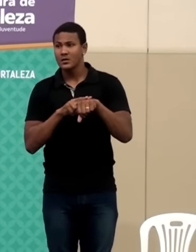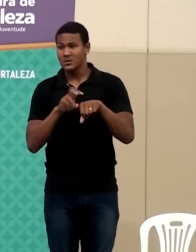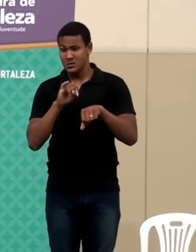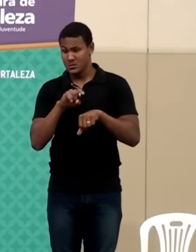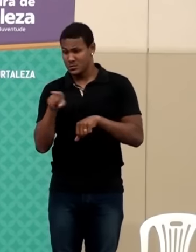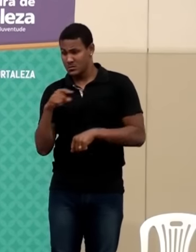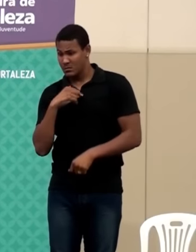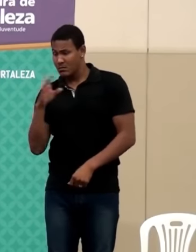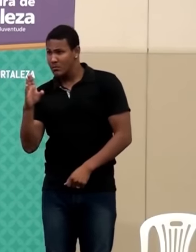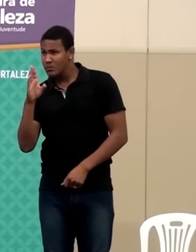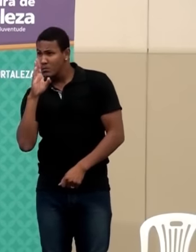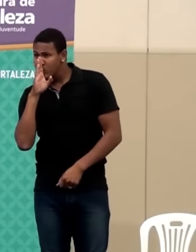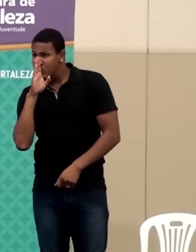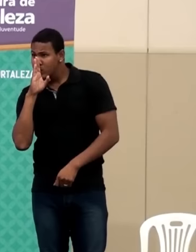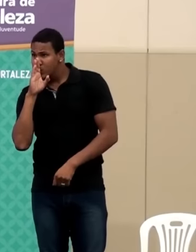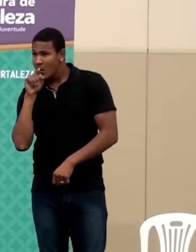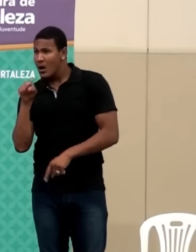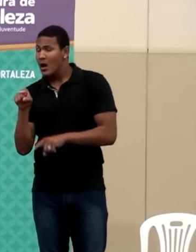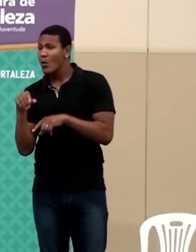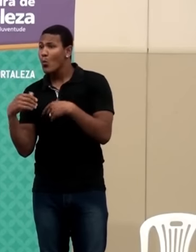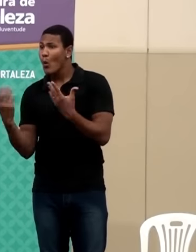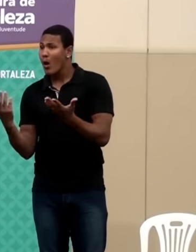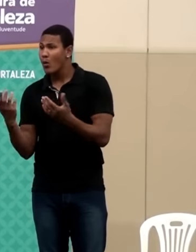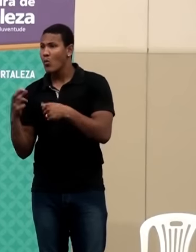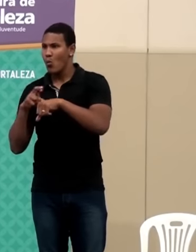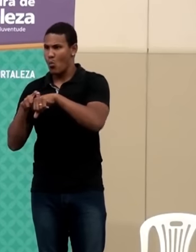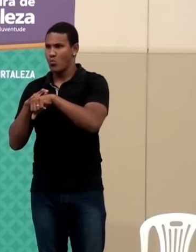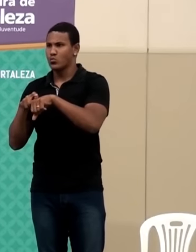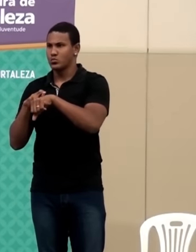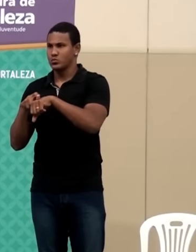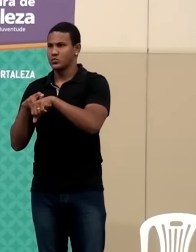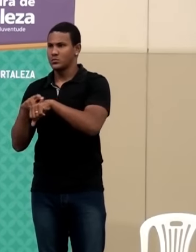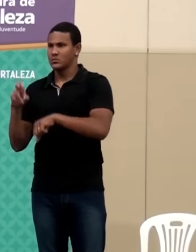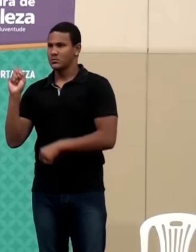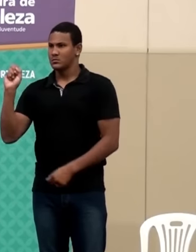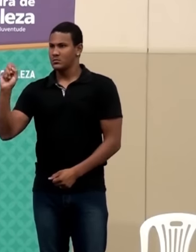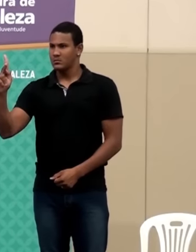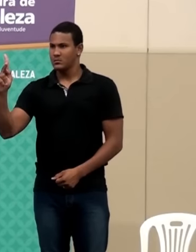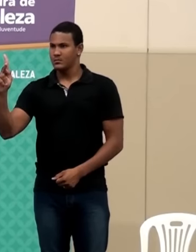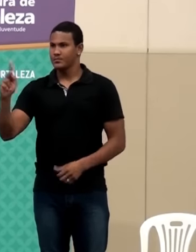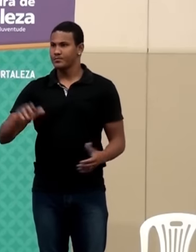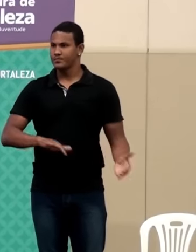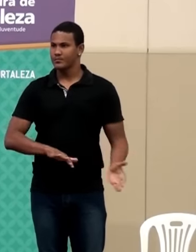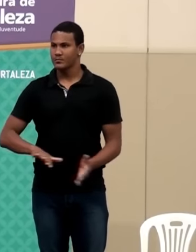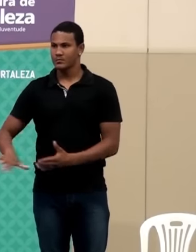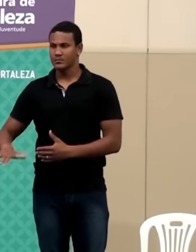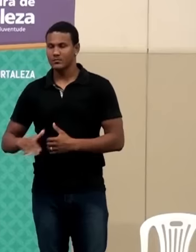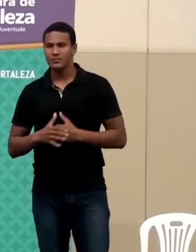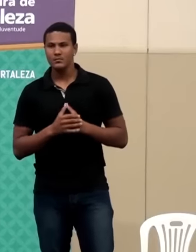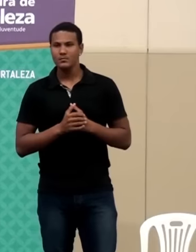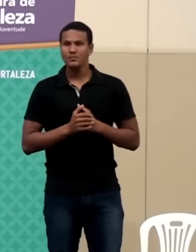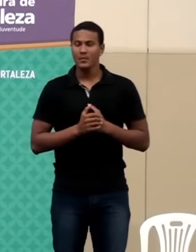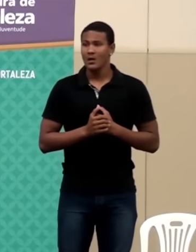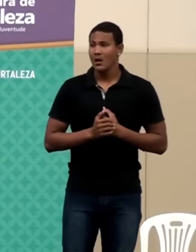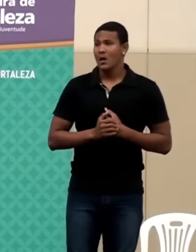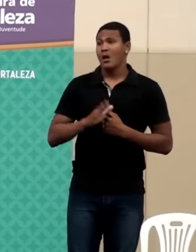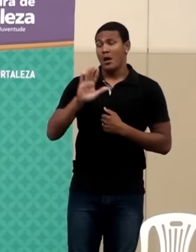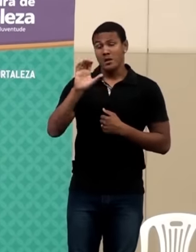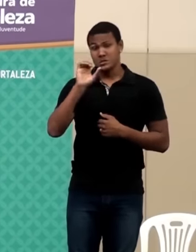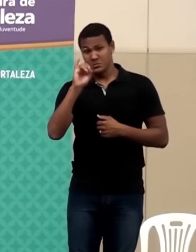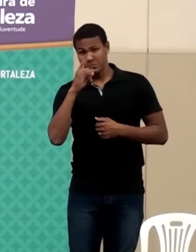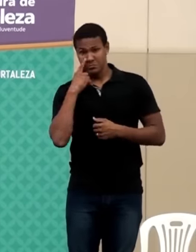meu for neutro, qual é a cor que vai ficar? Roxo. Certo? Vamos para frente. Se o estudante